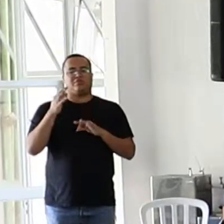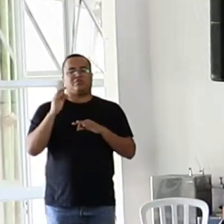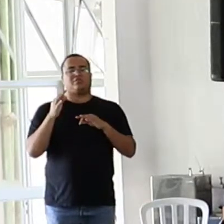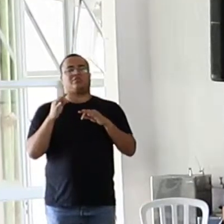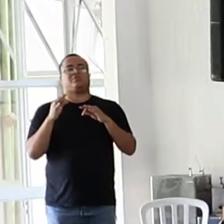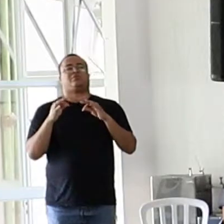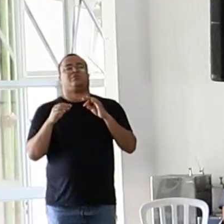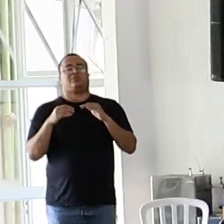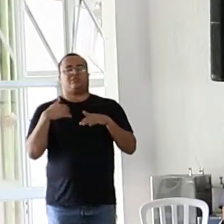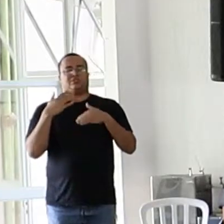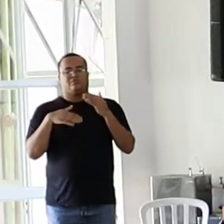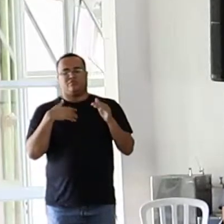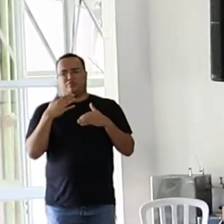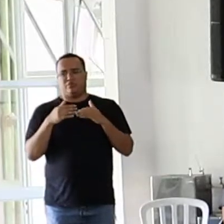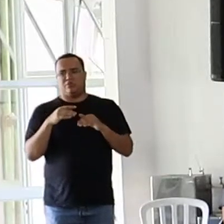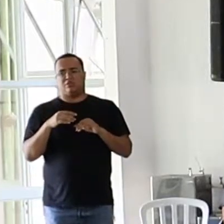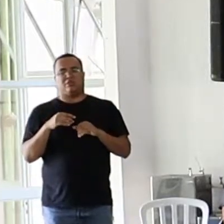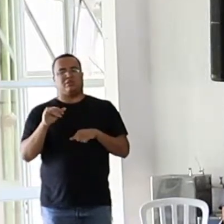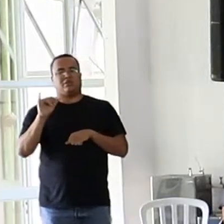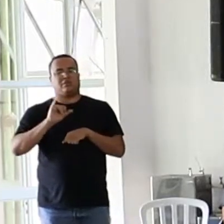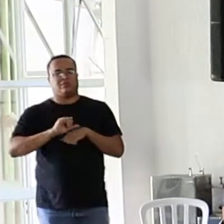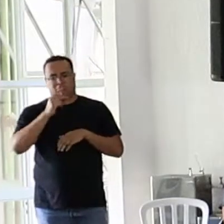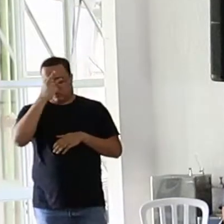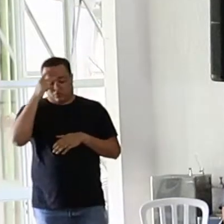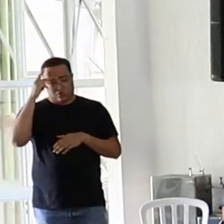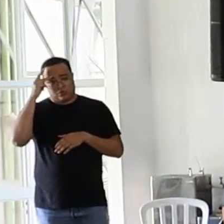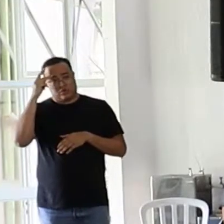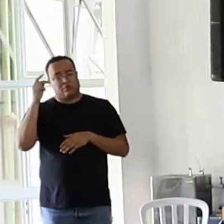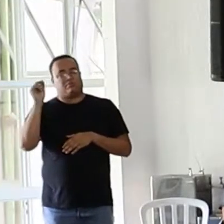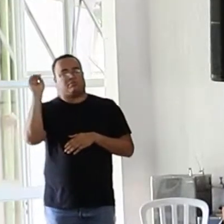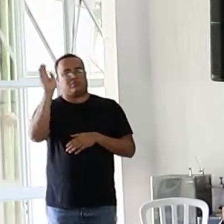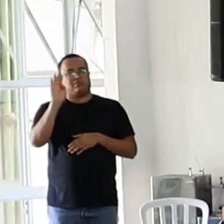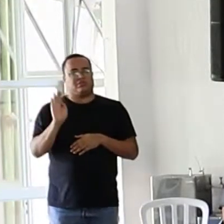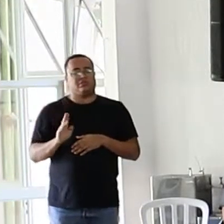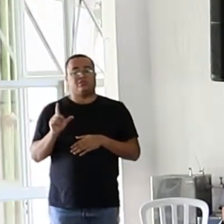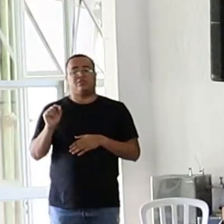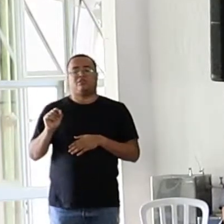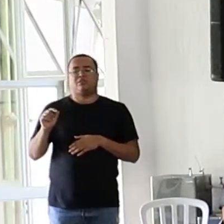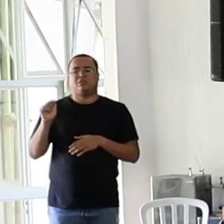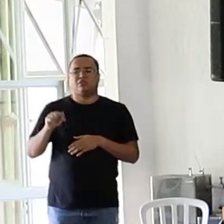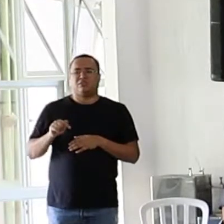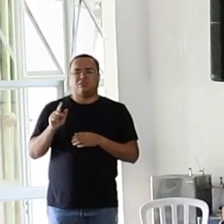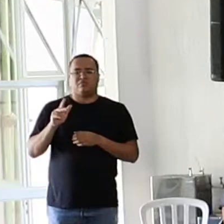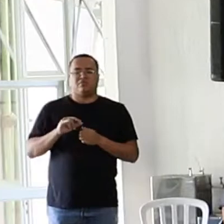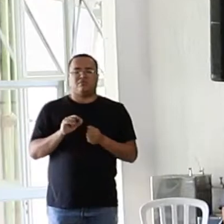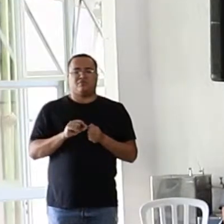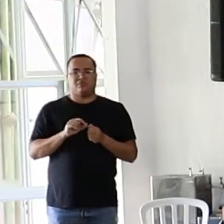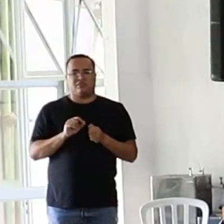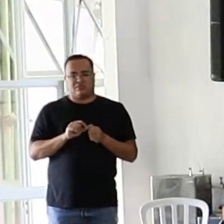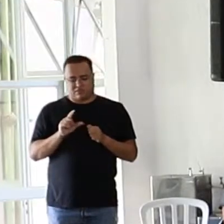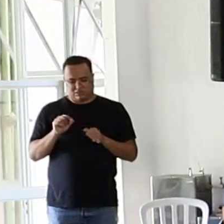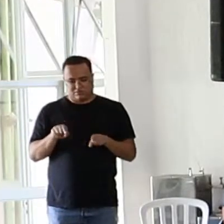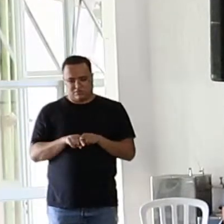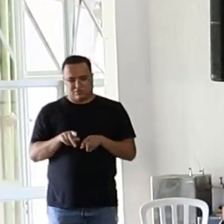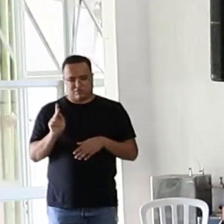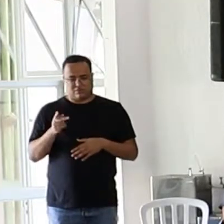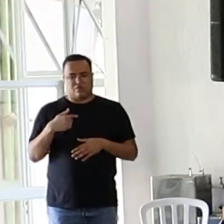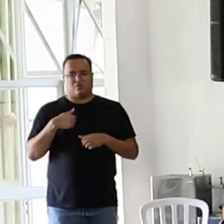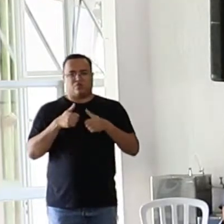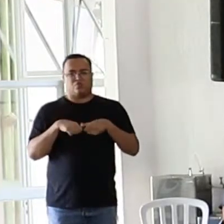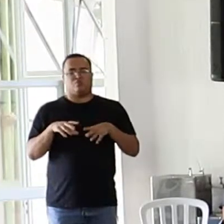desenvolvimento sustentado a capital do cidadão brasileiro e aqui país realiza e acontece